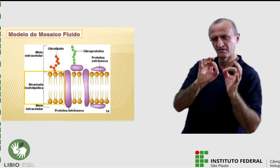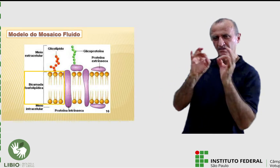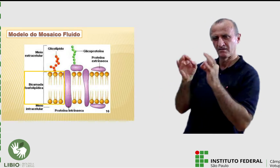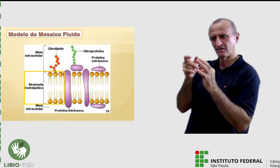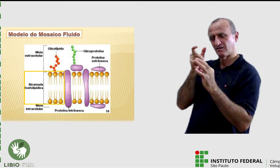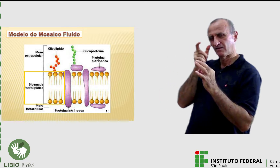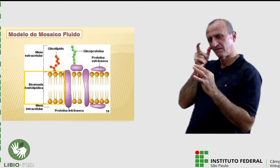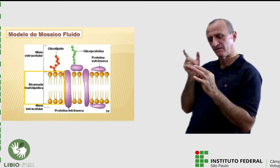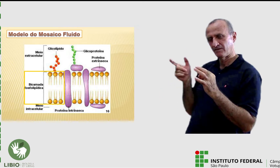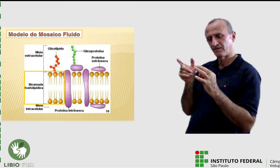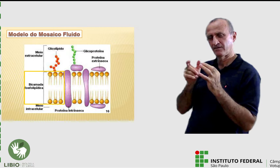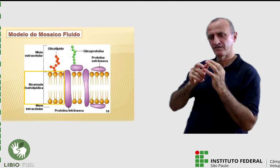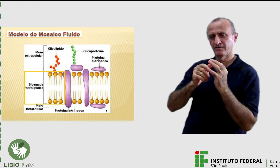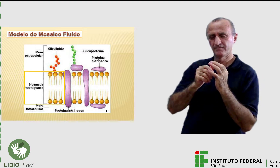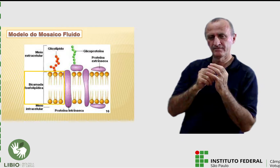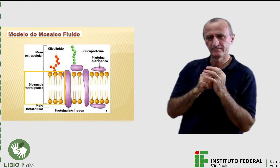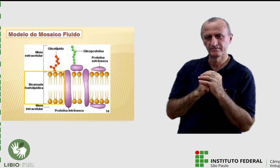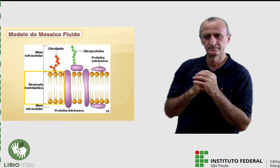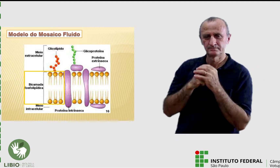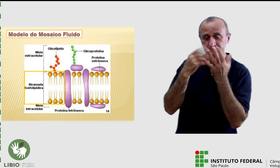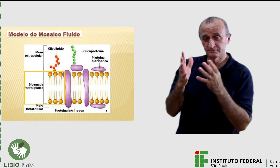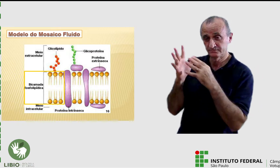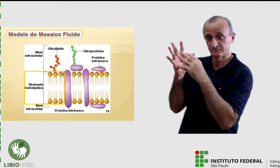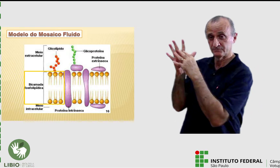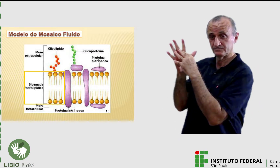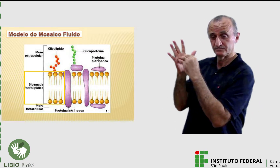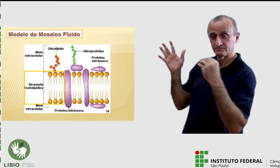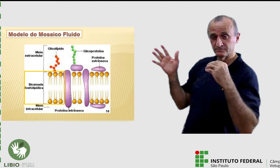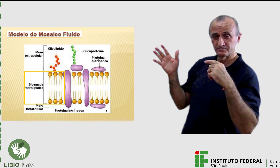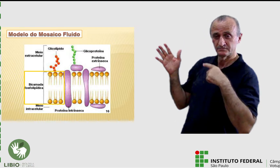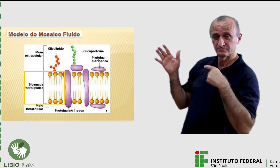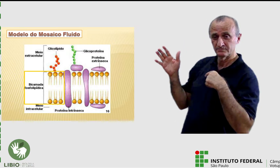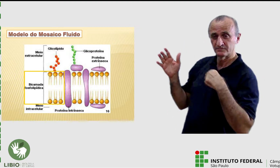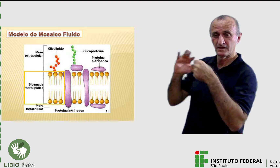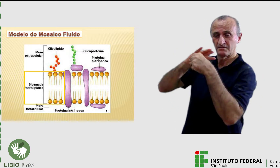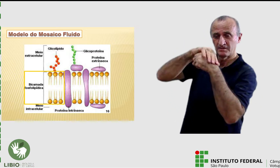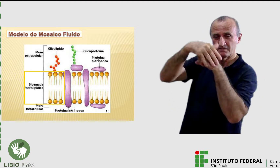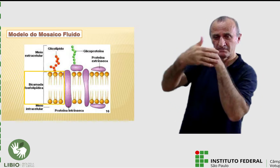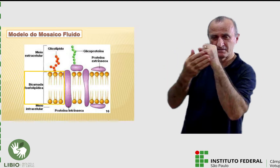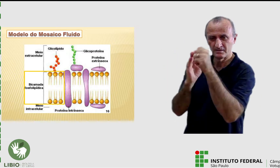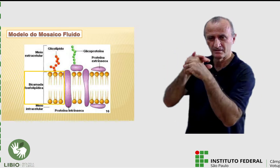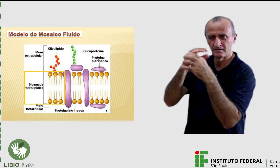vídeo. Neste modelo, a membrana é formada por duas camadas